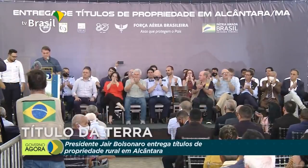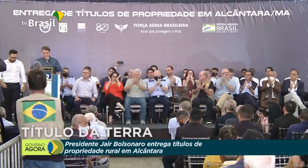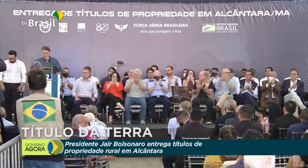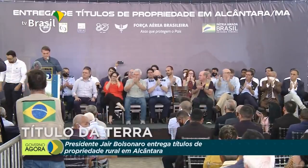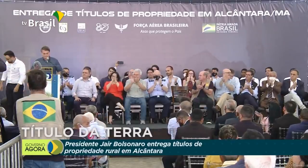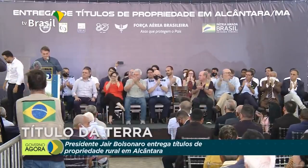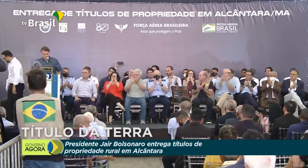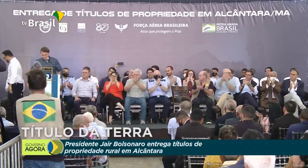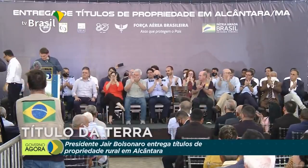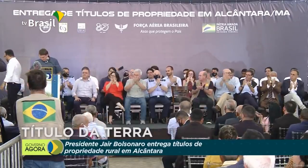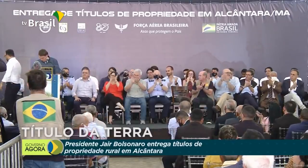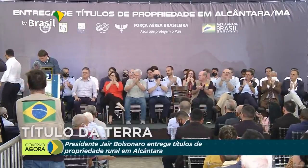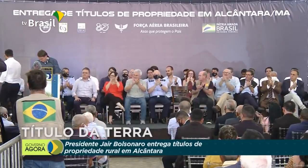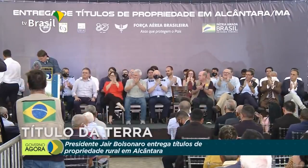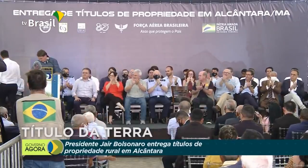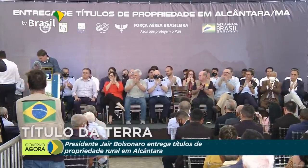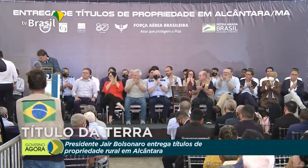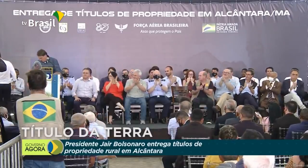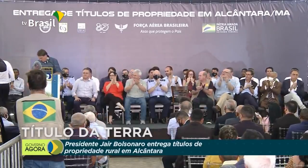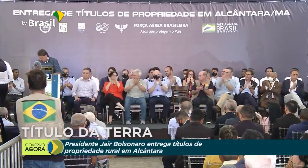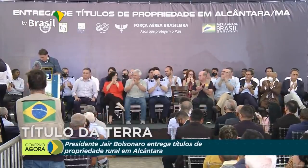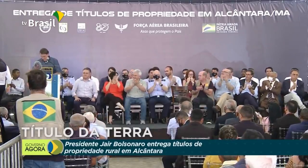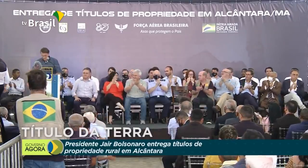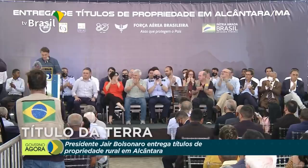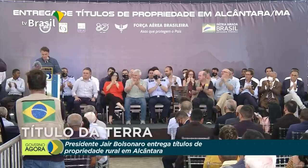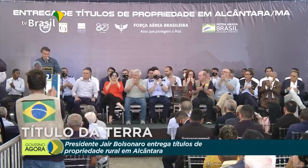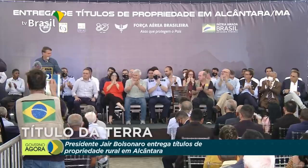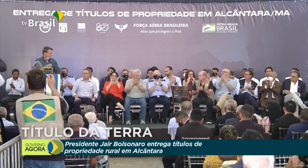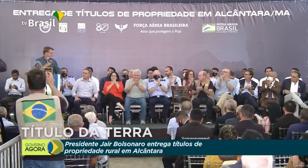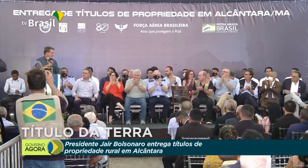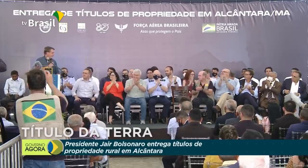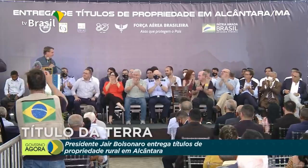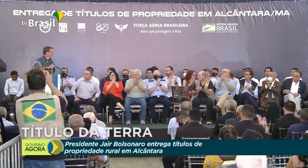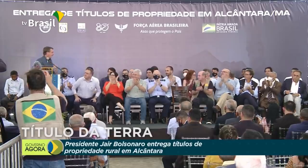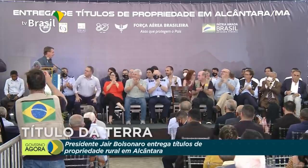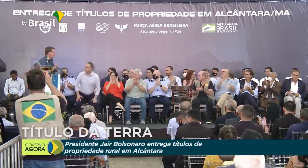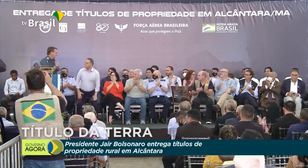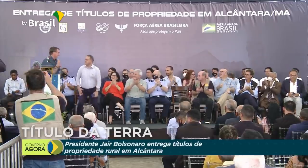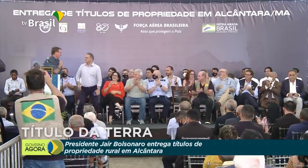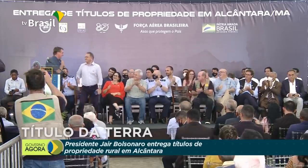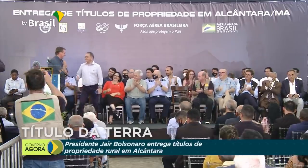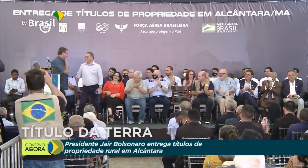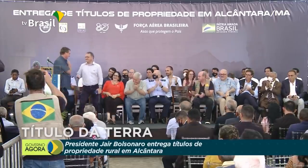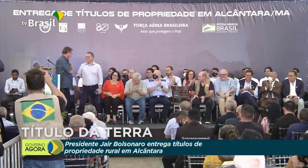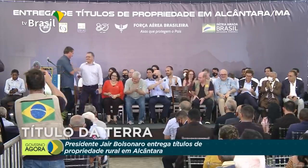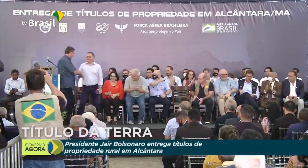Ô, Marcão.